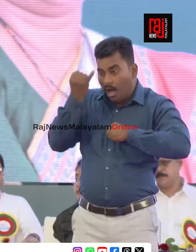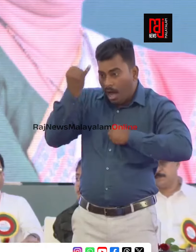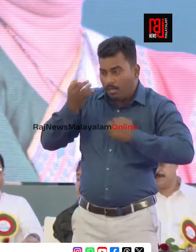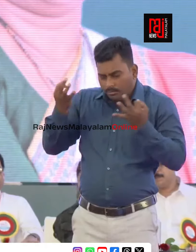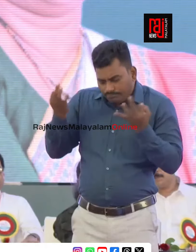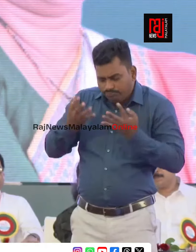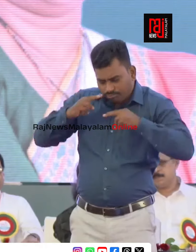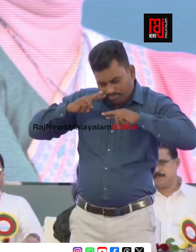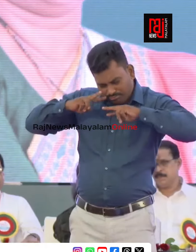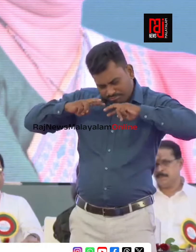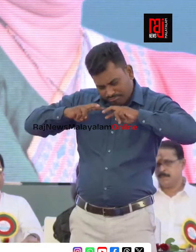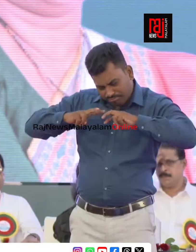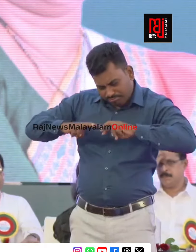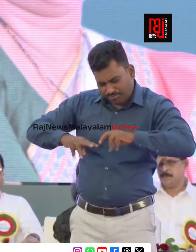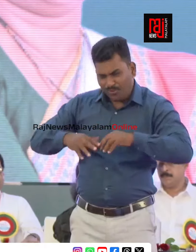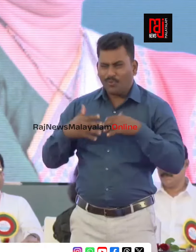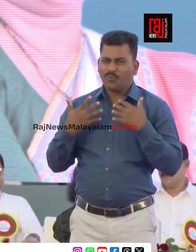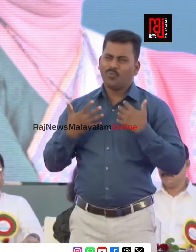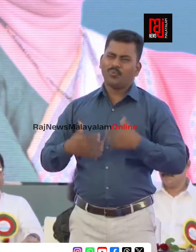വരുന്നുണ്ട്.